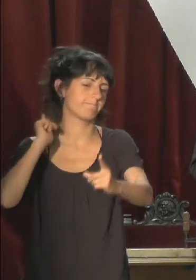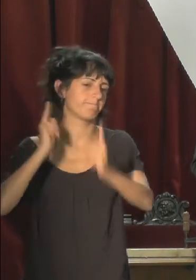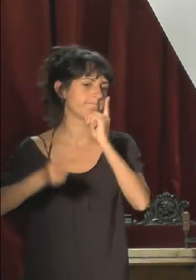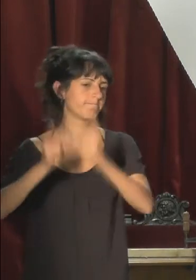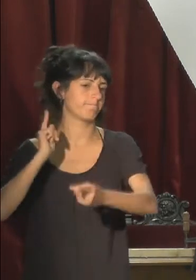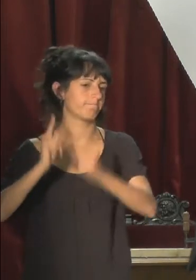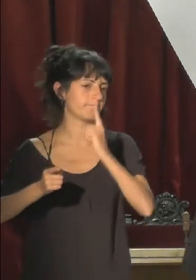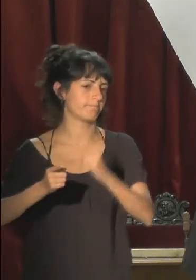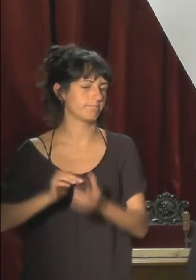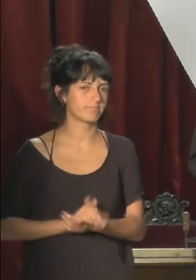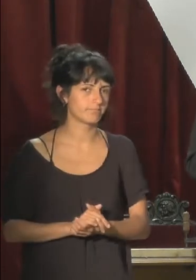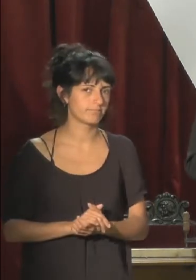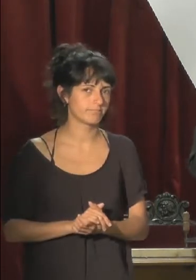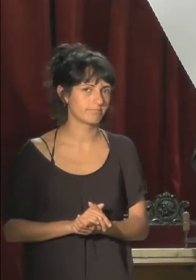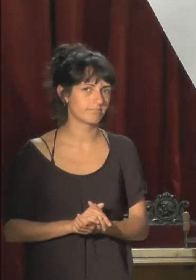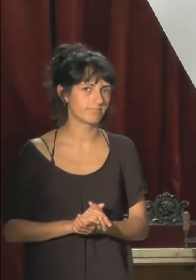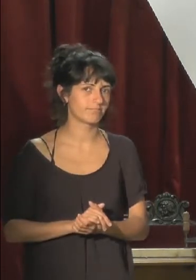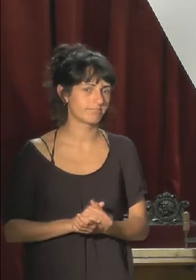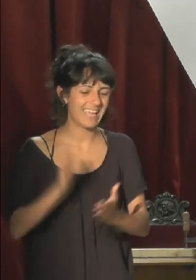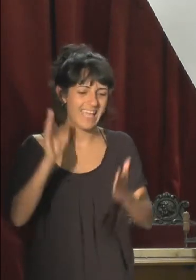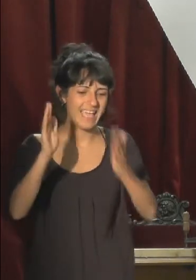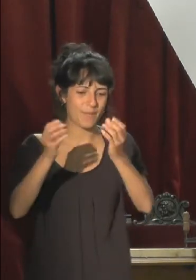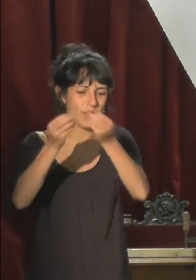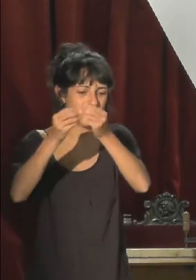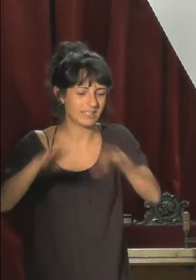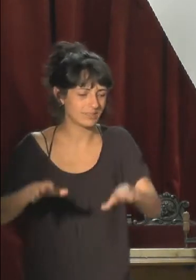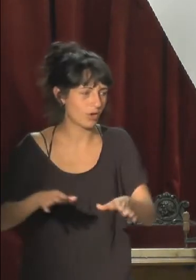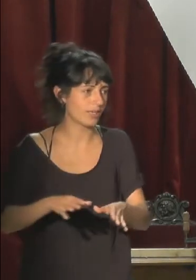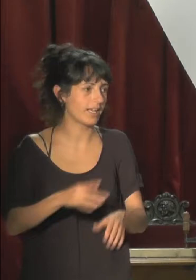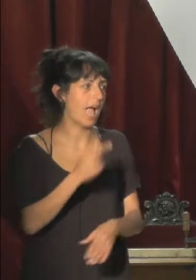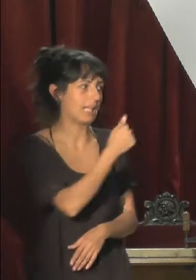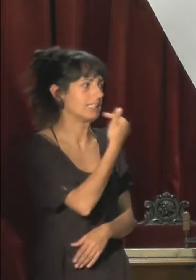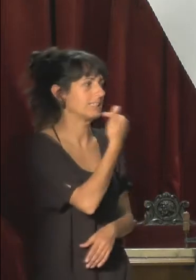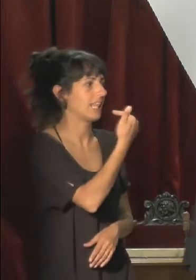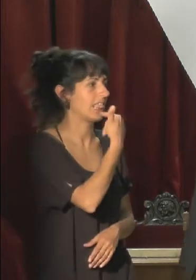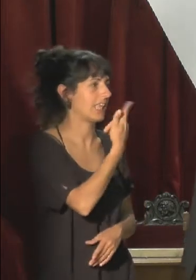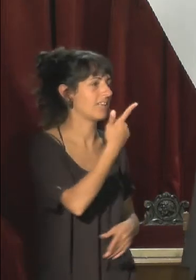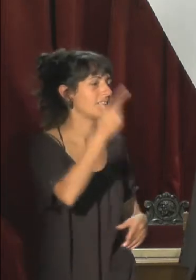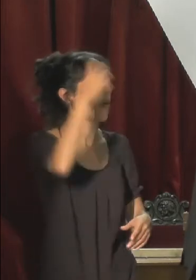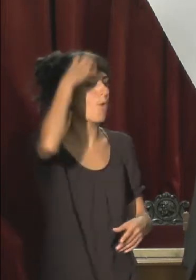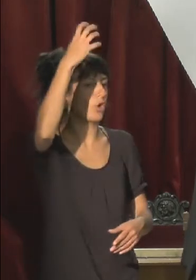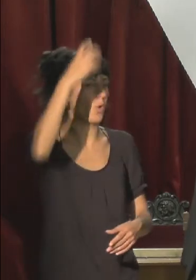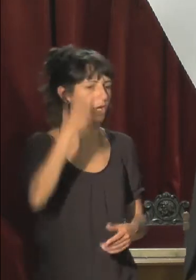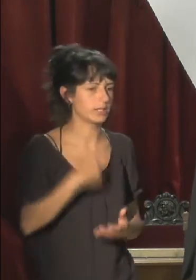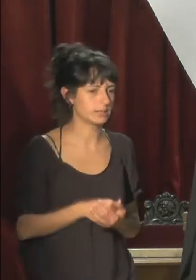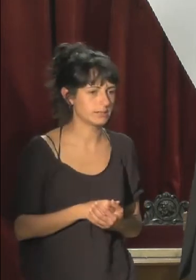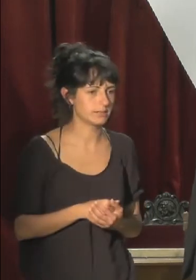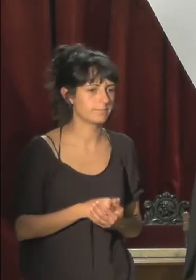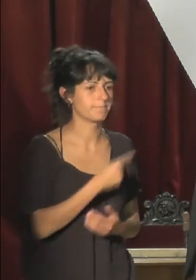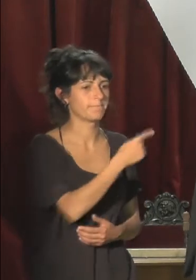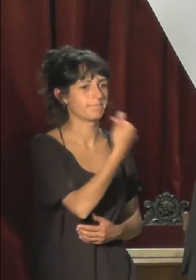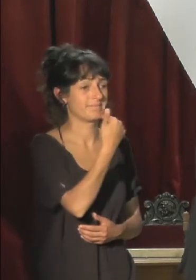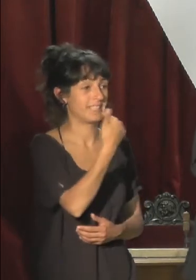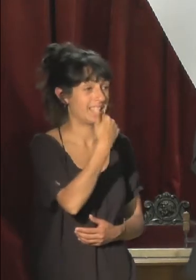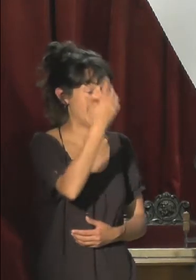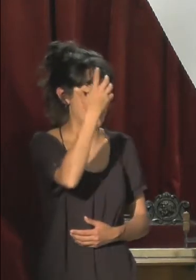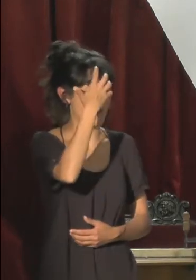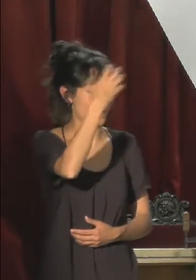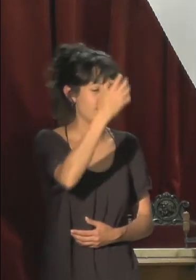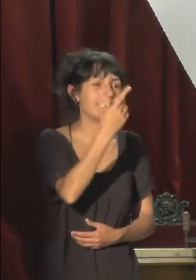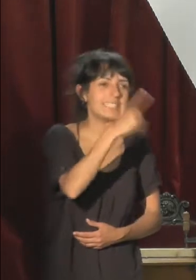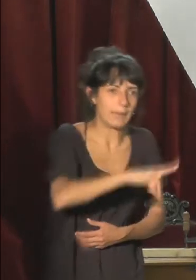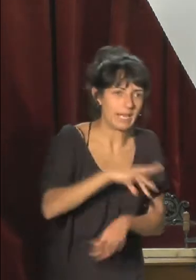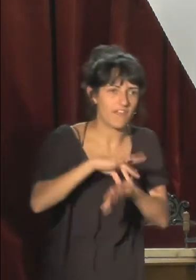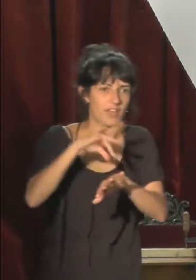A segunda restauración borbónica que Xosé Manuel Beiras compara tan acertadamente coa peste bubónica,